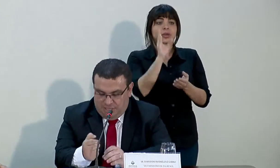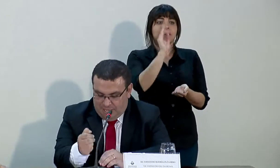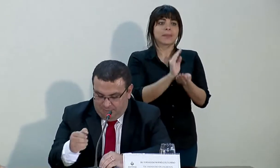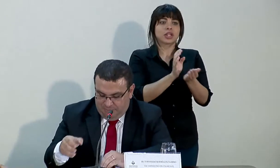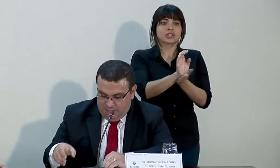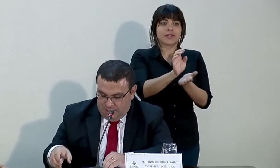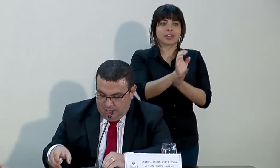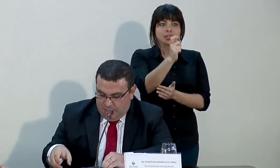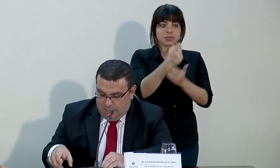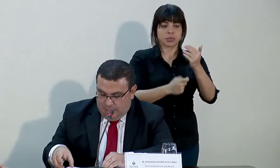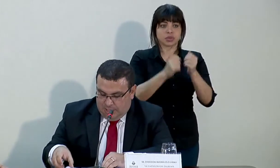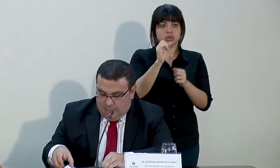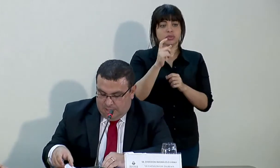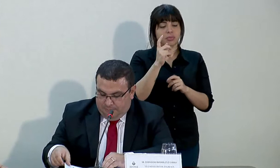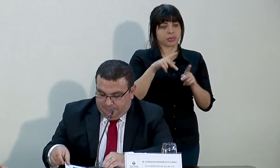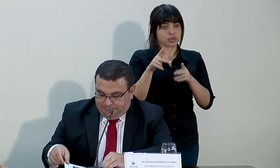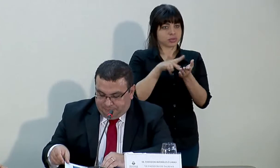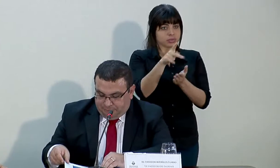elusión fiscal.